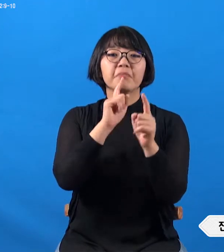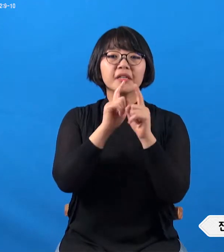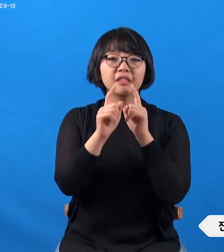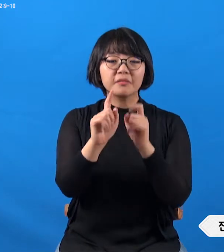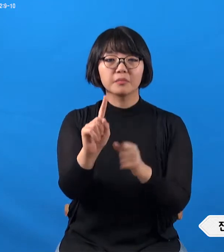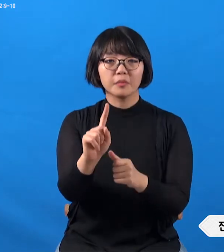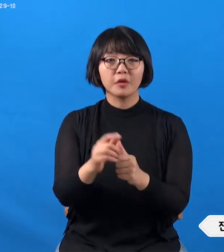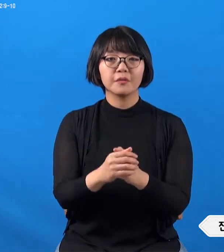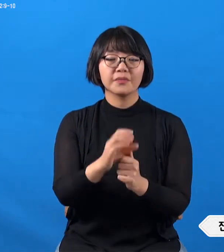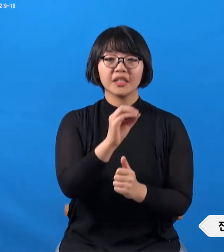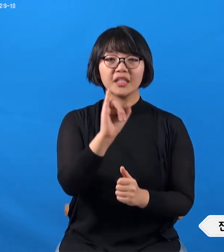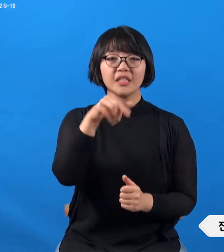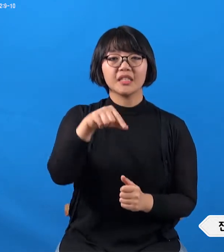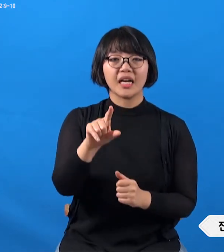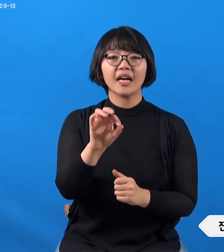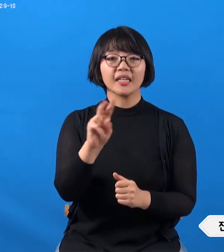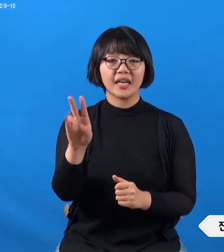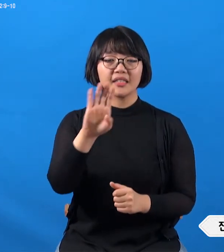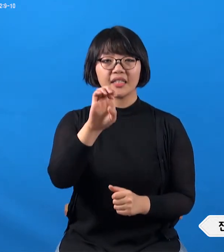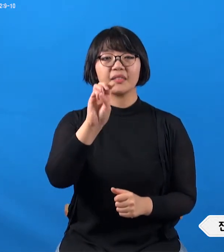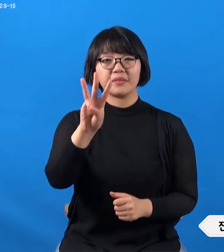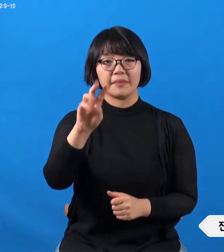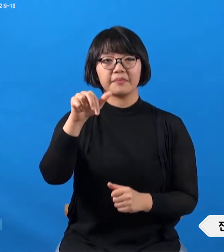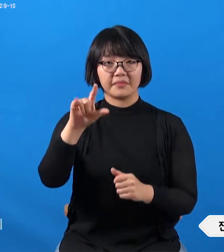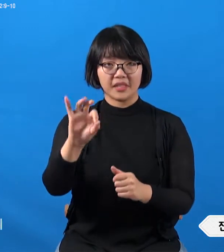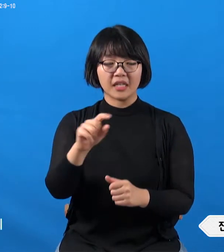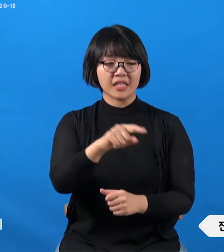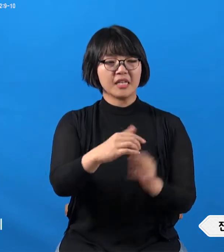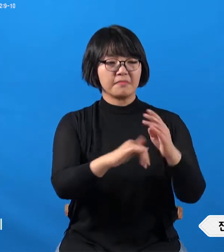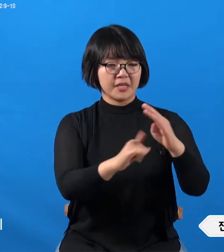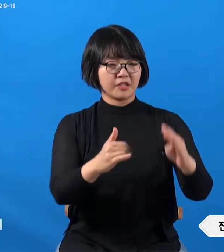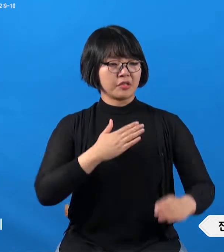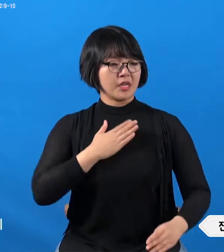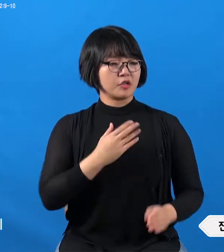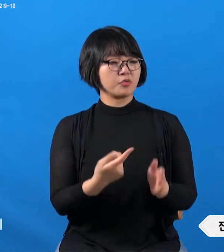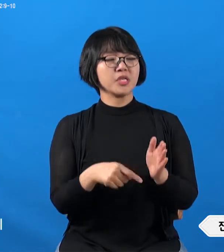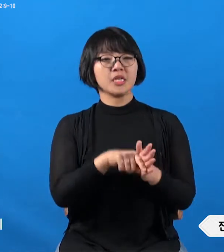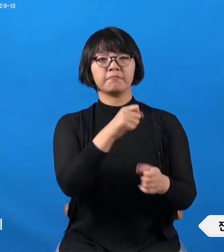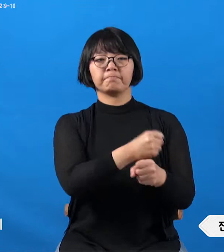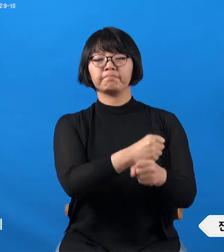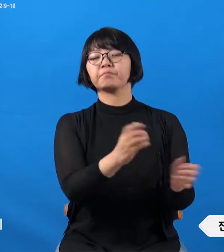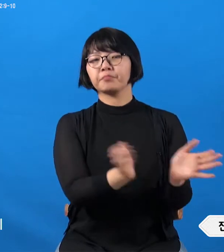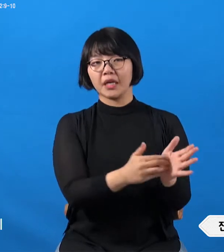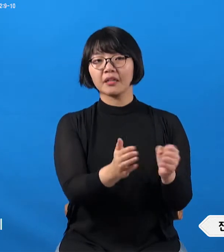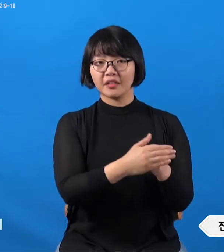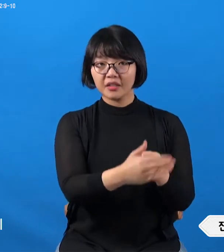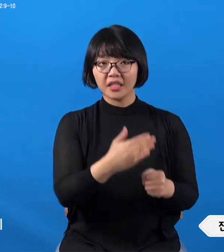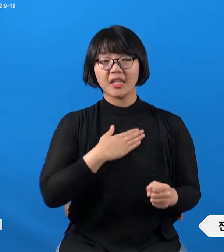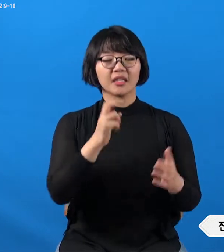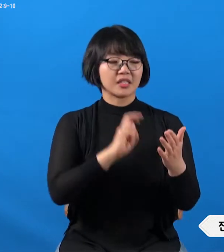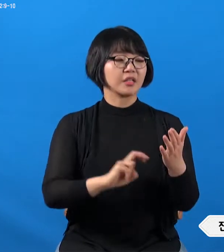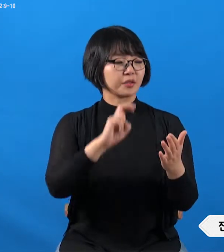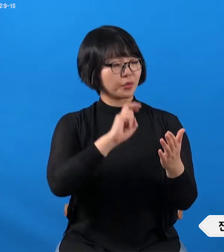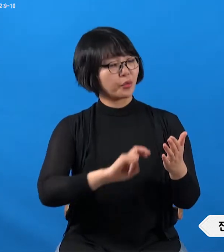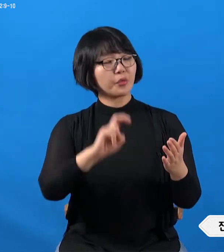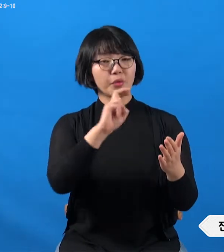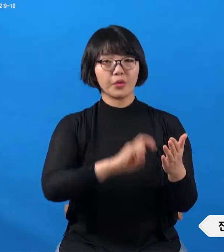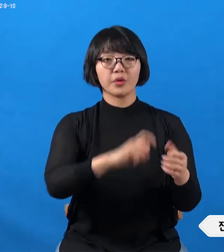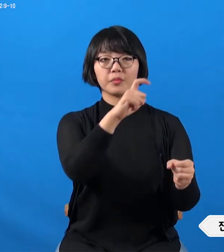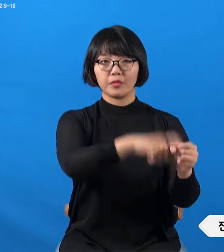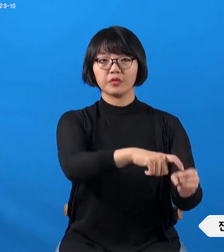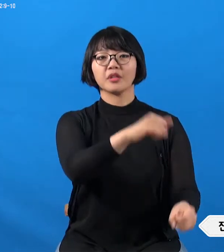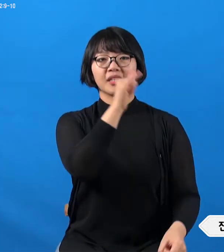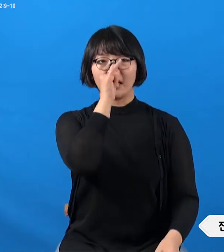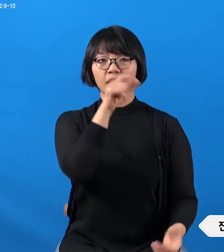뭐라고 말씀합니까? 이사야 43장 말씀합니다. 이 백성은 내가 나를 위하여 지었나니 나를 찬송하게